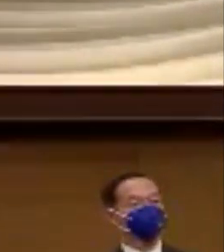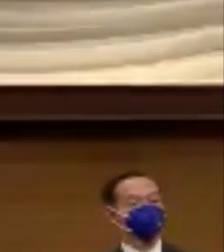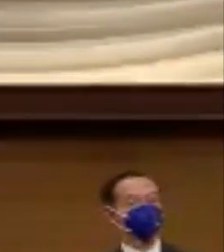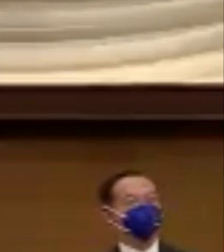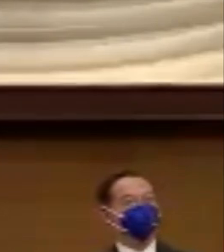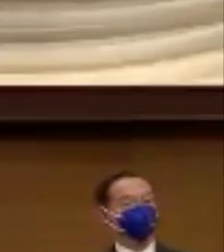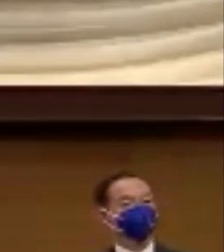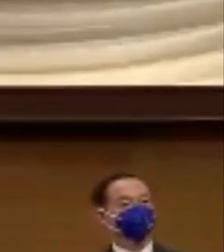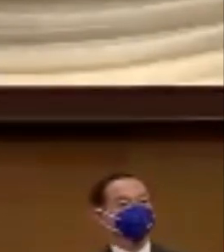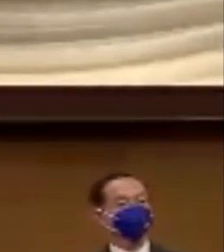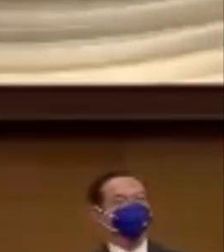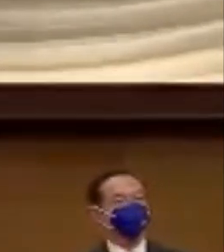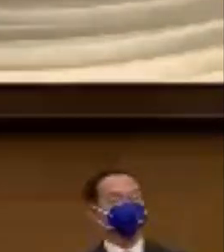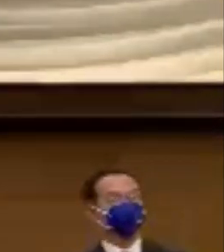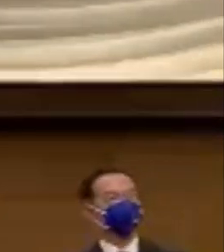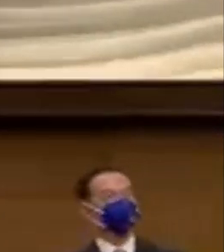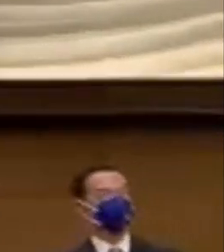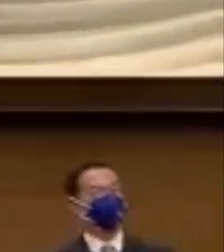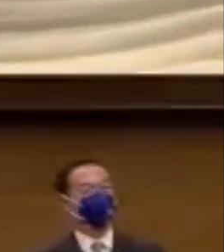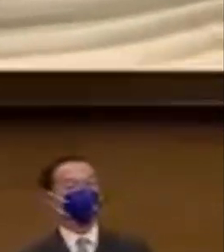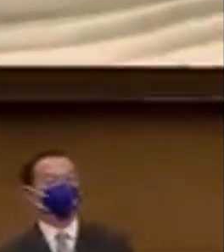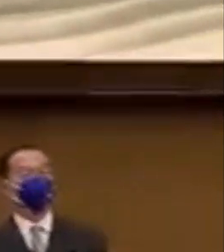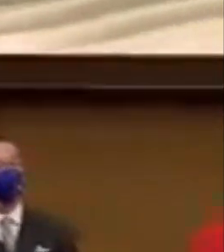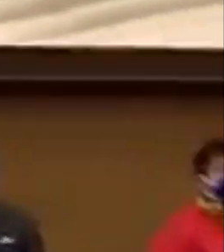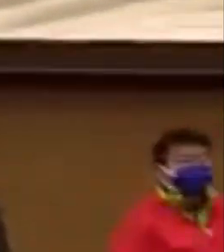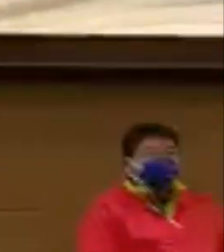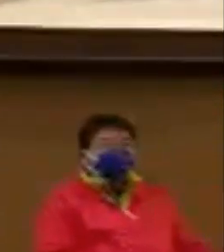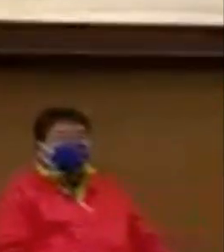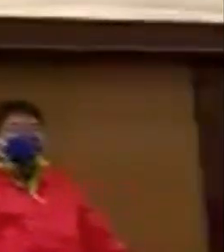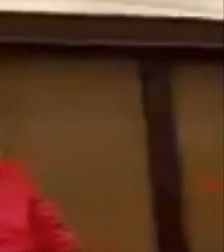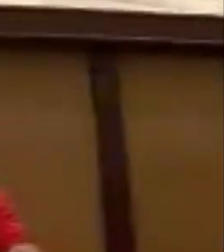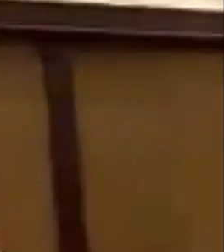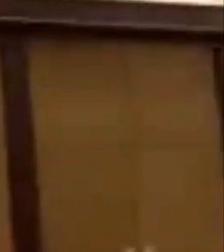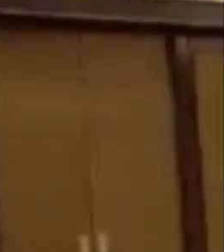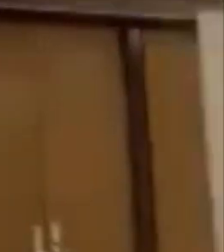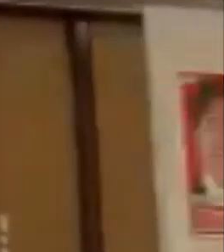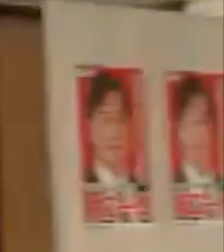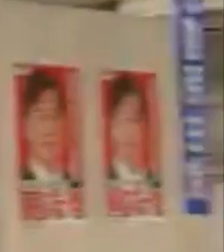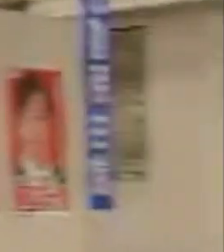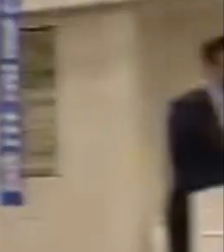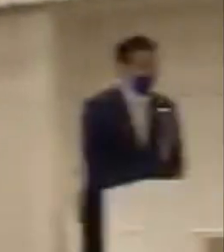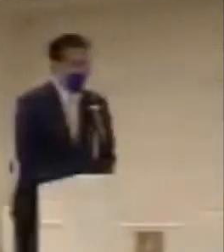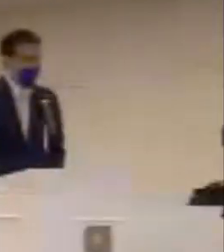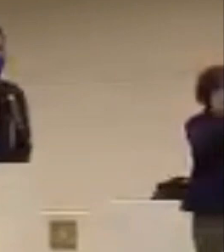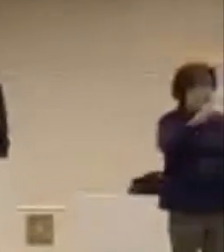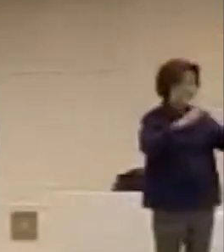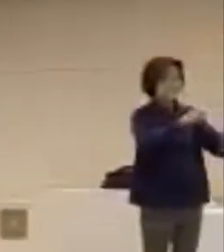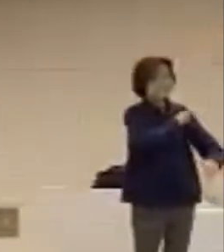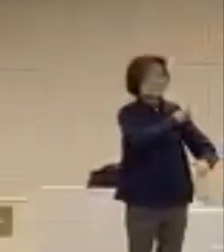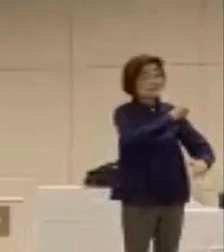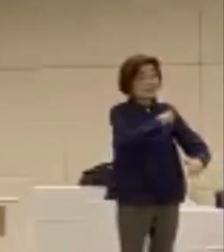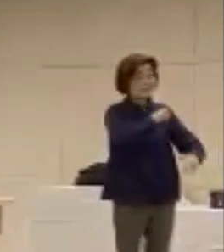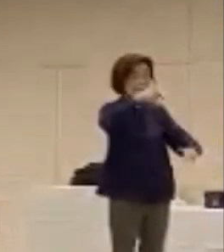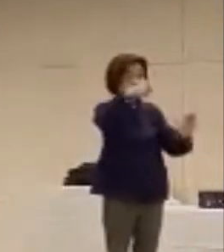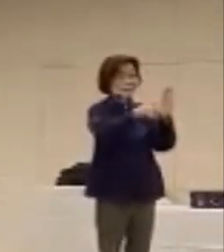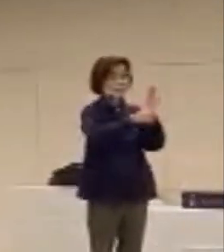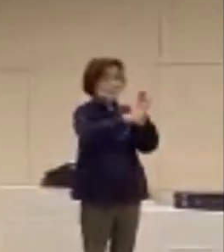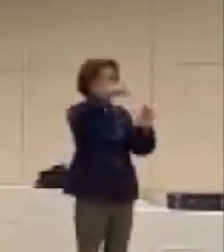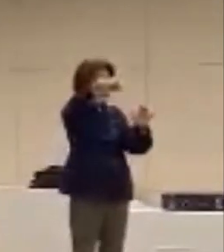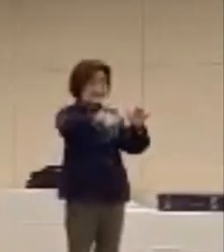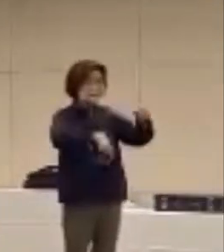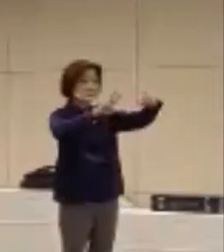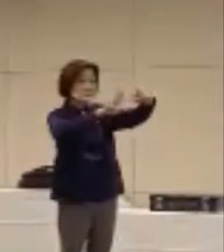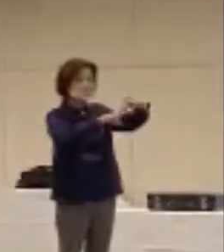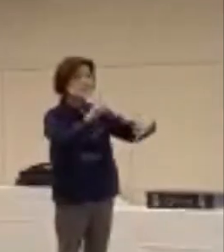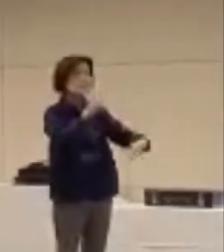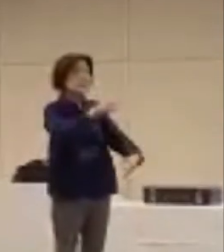本日司会を務めさせていただきますのは、私佐賀県議会議員の下田博でございます。お伝えをよろしくお